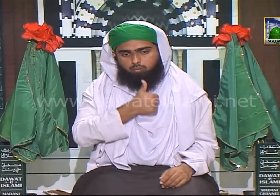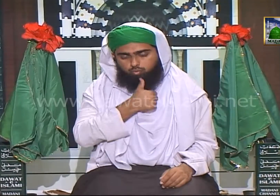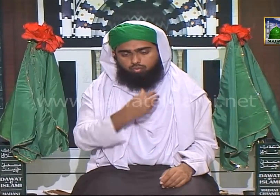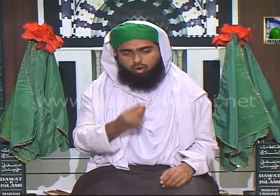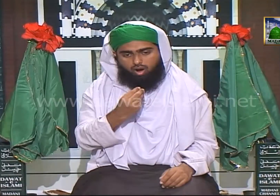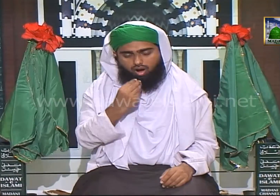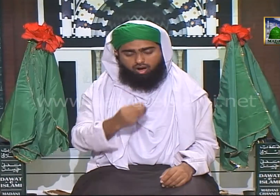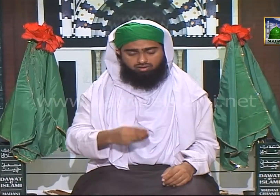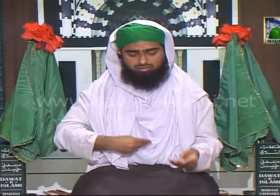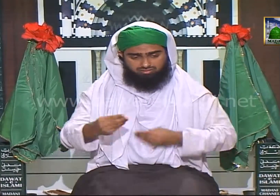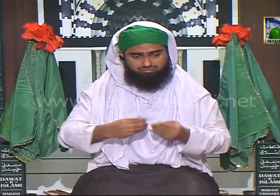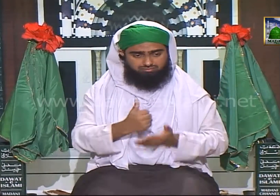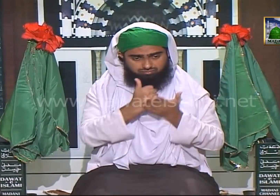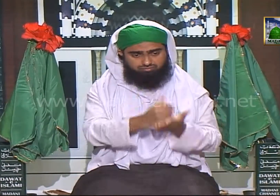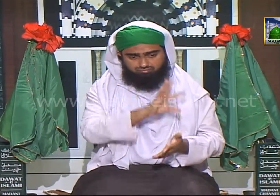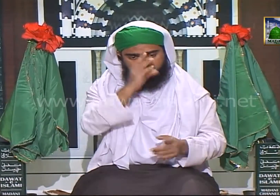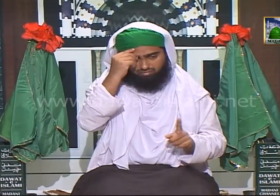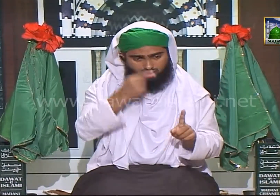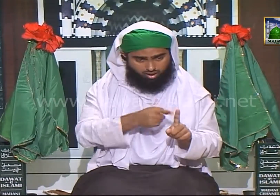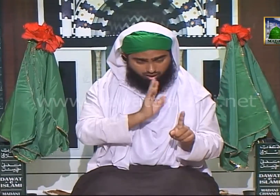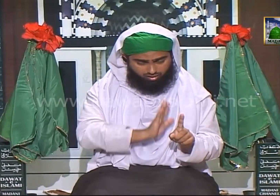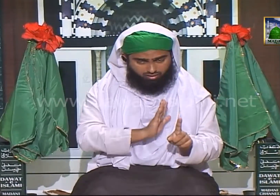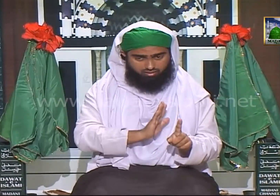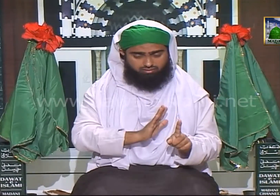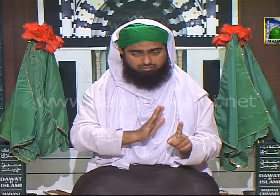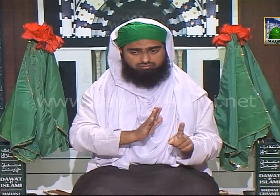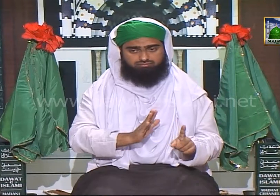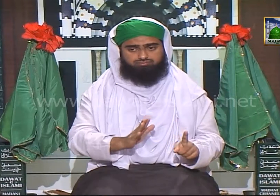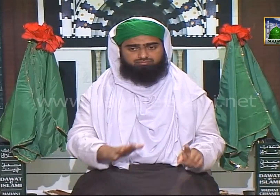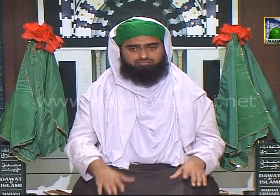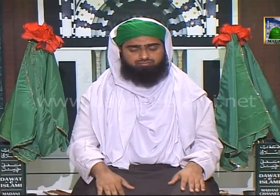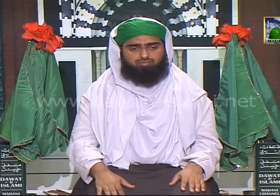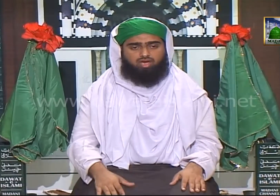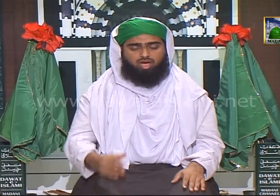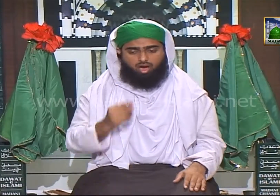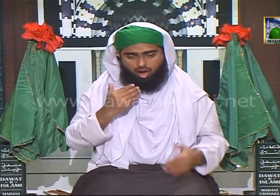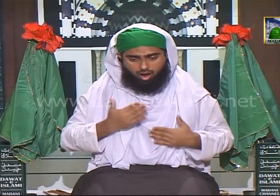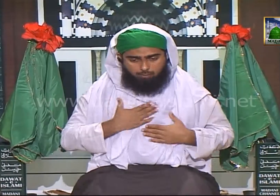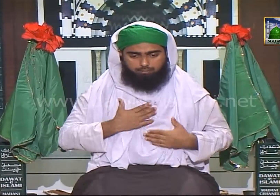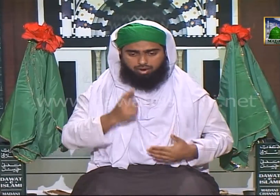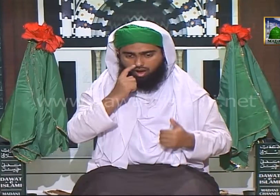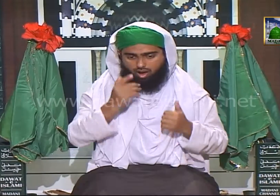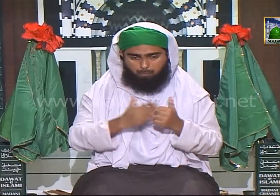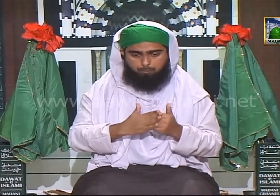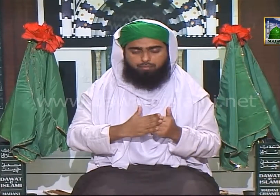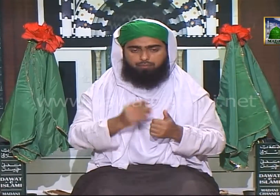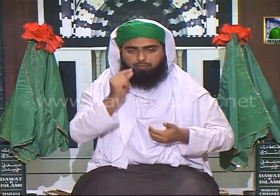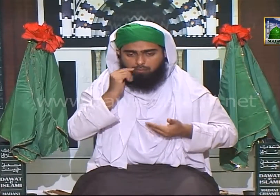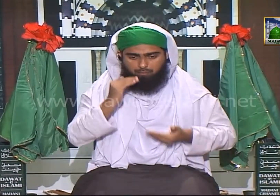وہ محتاجین ان سے دور ہو، سوال کی ضرورت نہ پڑے، یہ اس لیے جا رہا ہے کہ حلال روزی کمائے تاکہ اپنے بال بچوں کا پیٹ بھرے،